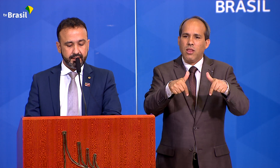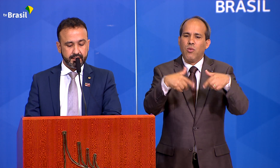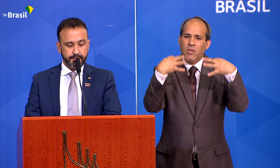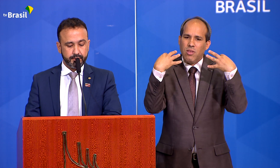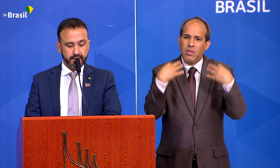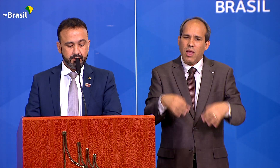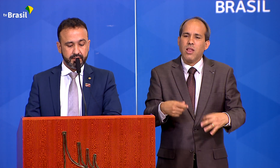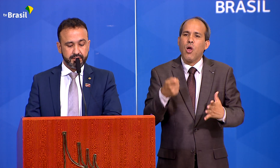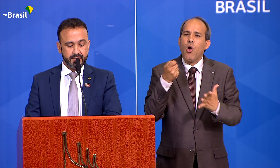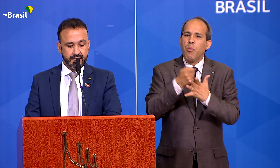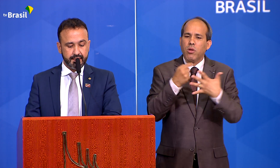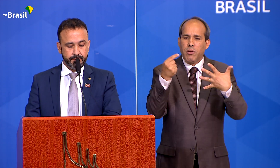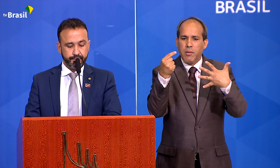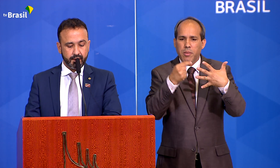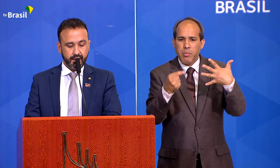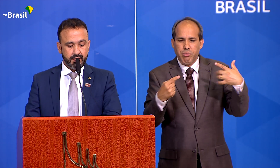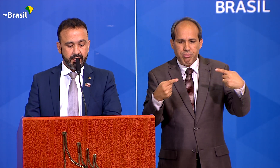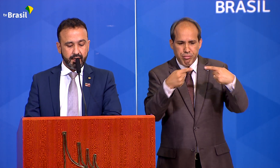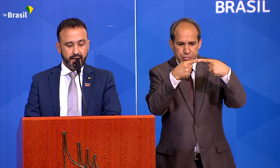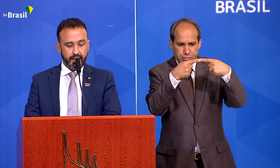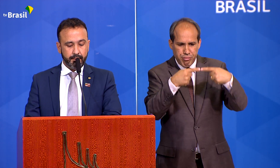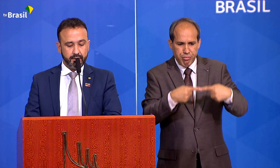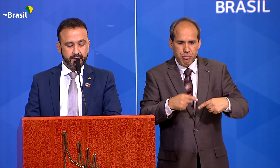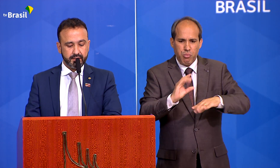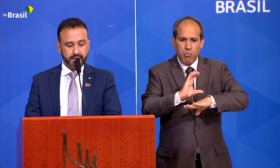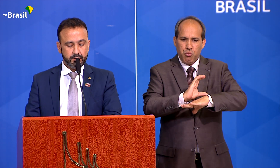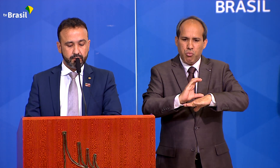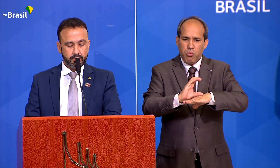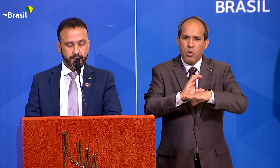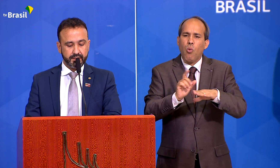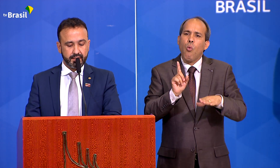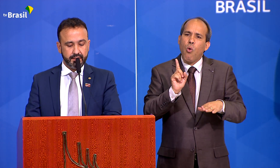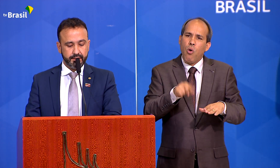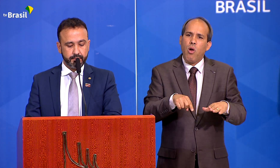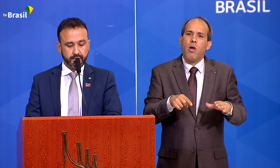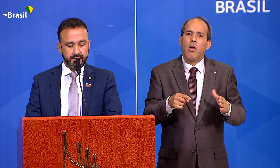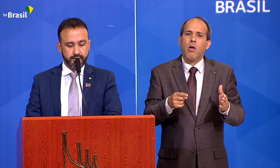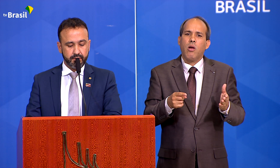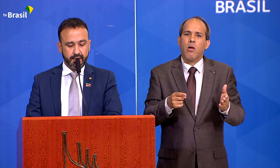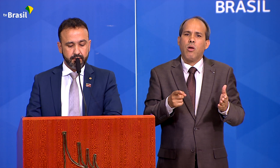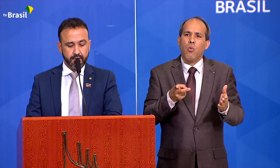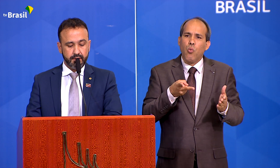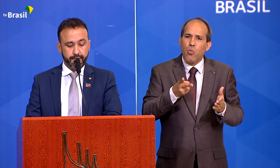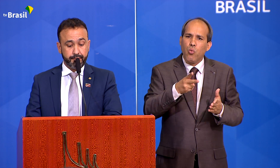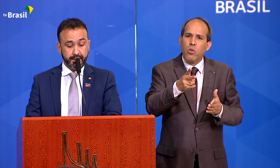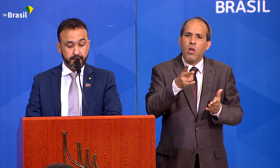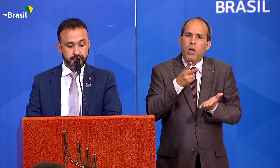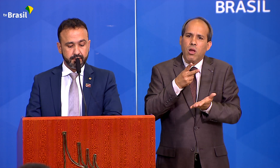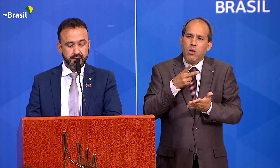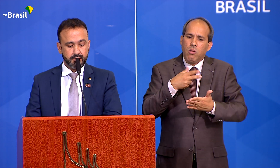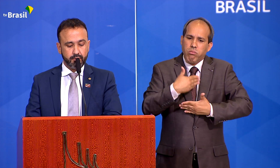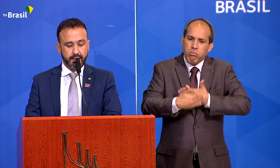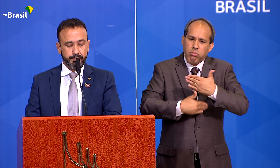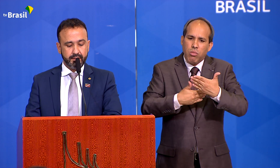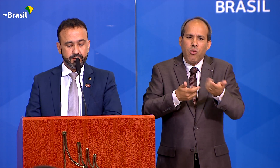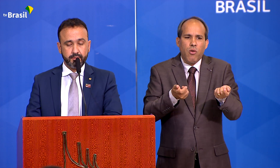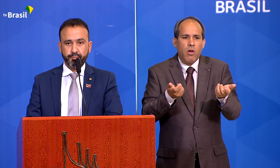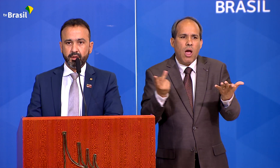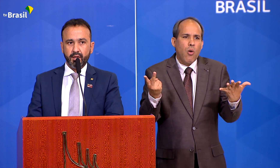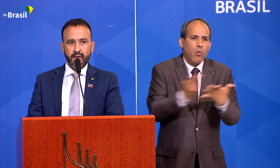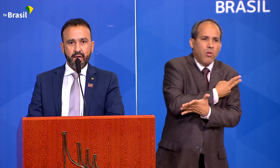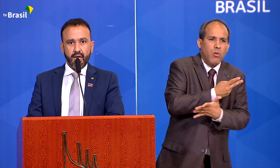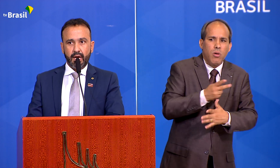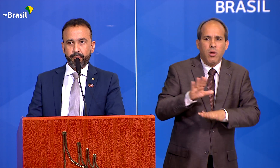cara excepcional destinada à manutenção do mecanismo tradicional e freios e